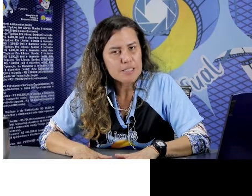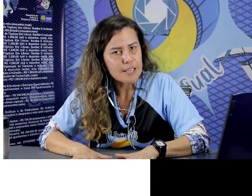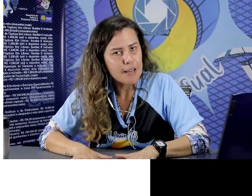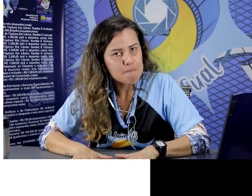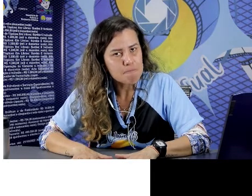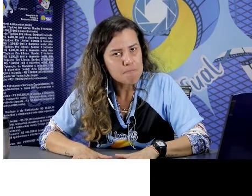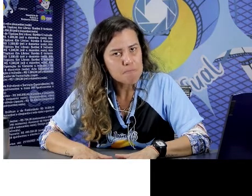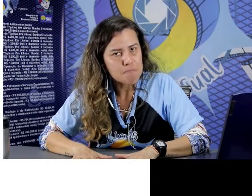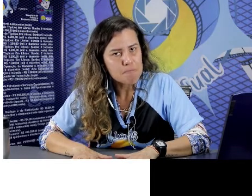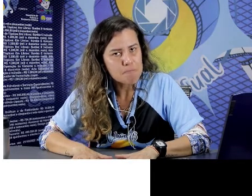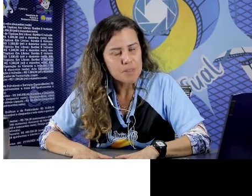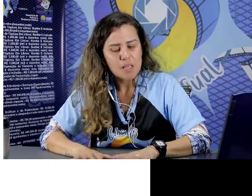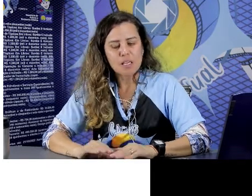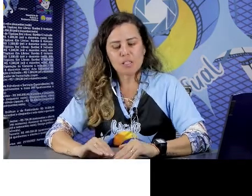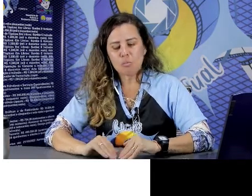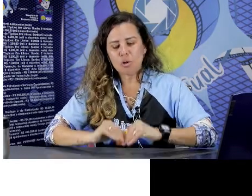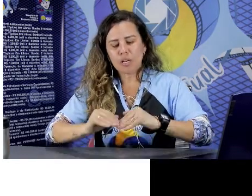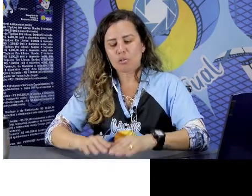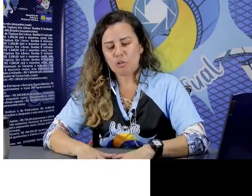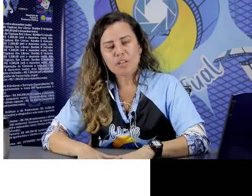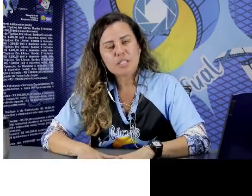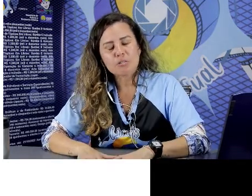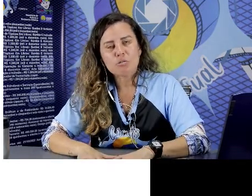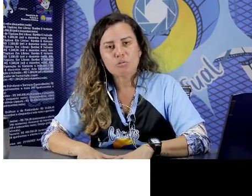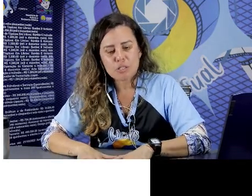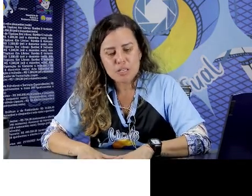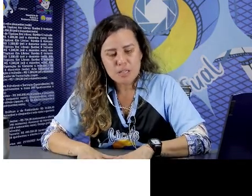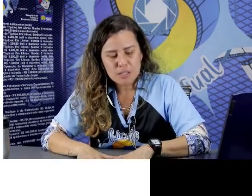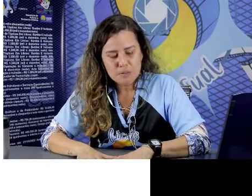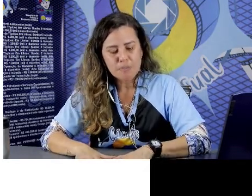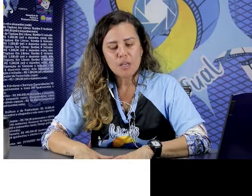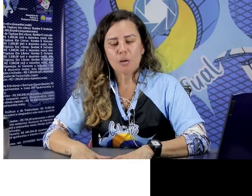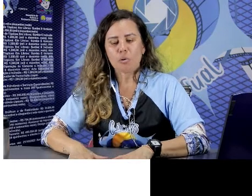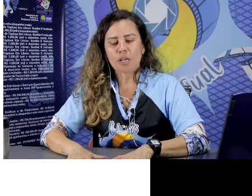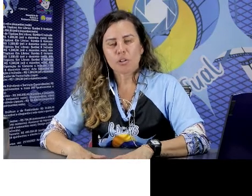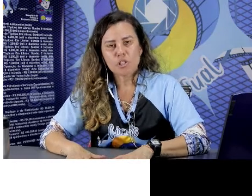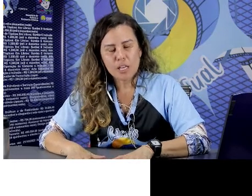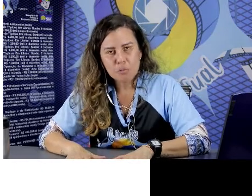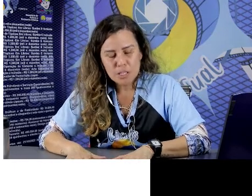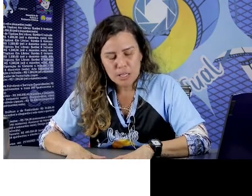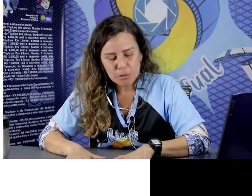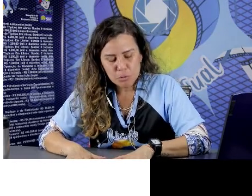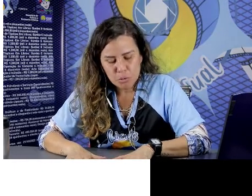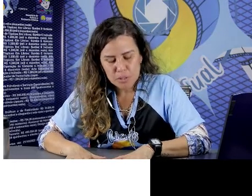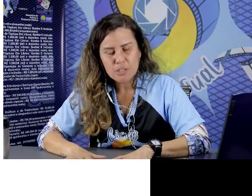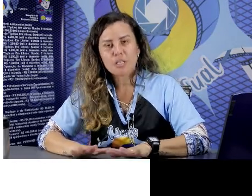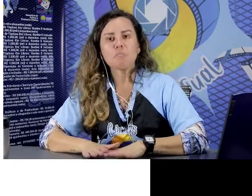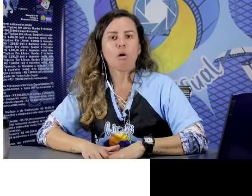Será? Então, por que eu estou conversando isso com vocês? Porque nós temos aí autores que